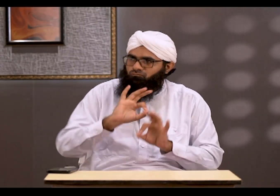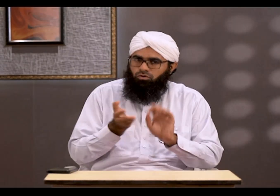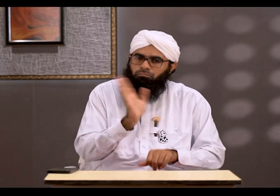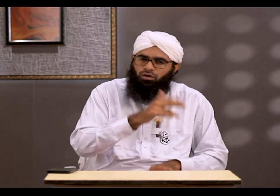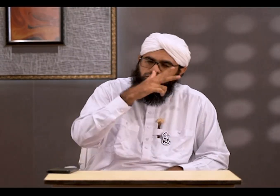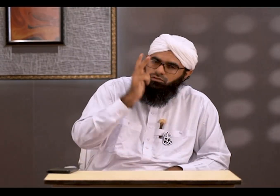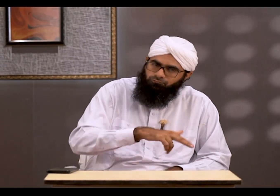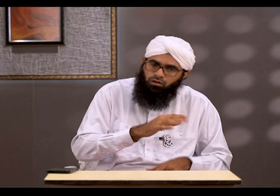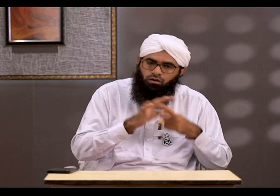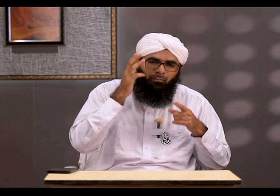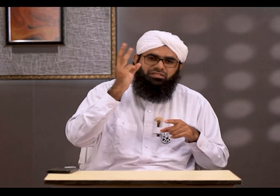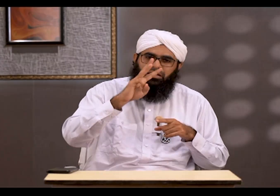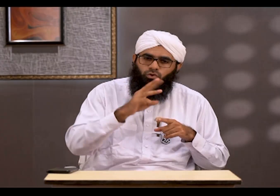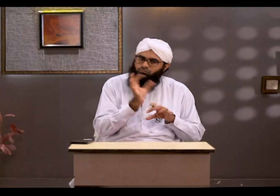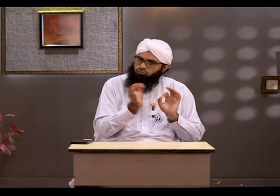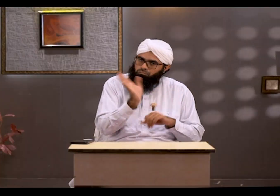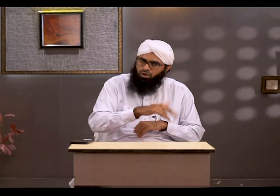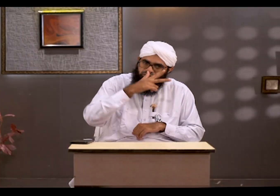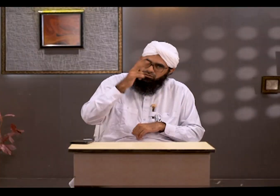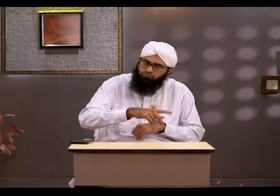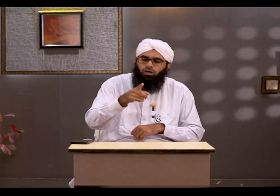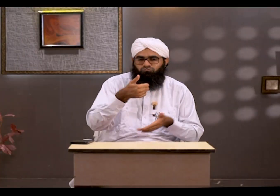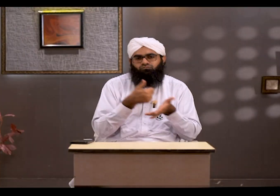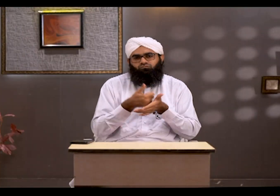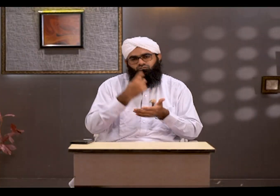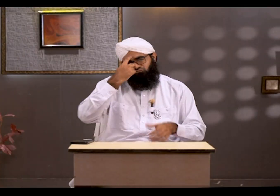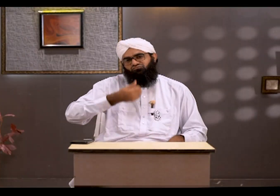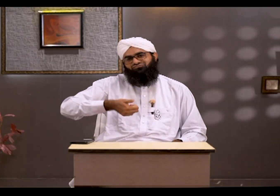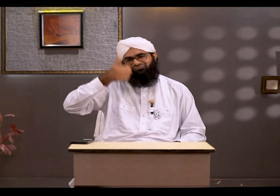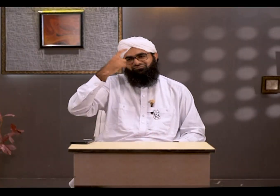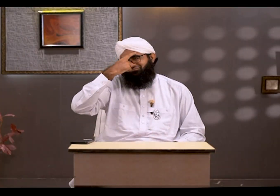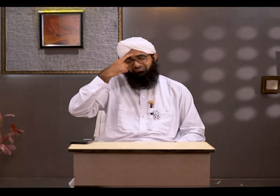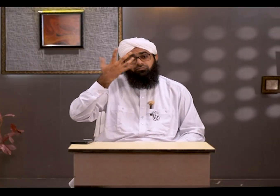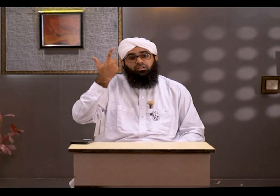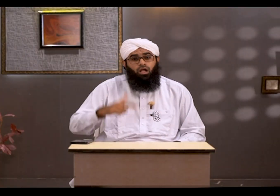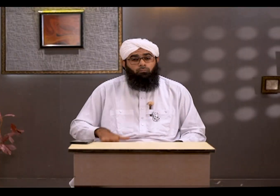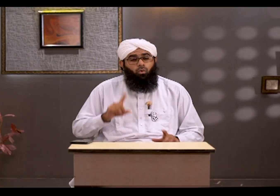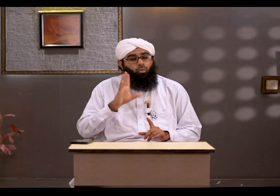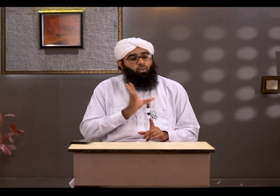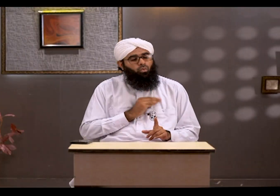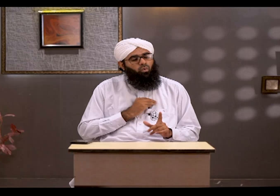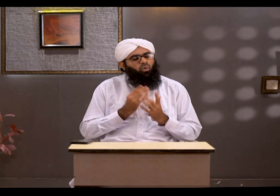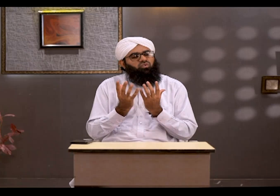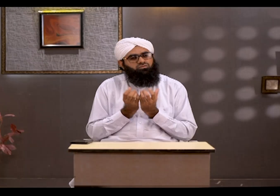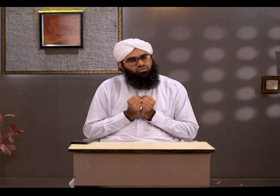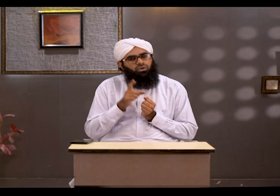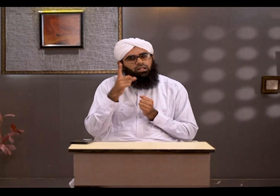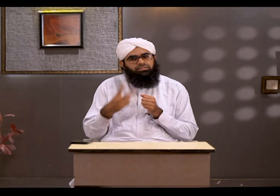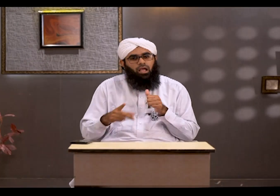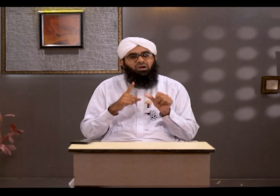نوافل بھی ادا کیا کروں گا۔ کاش فکر آخرت اور خوف خدا نصیب ہو جائے۔ حضرت یحییٰ بن ایوب رحمۃ اللہ علیہ نے بیان کیا